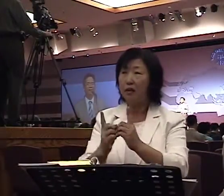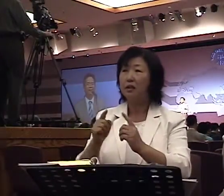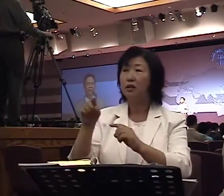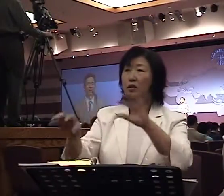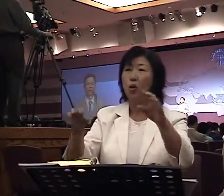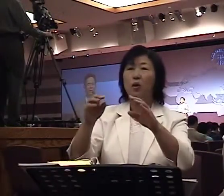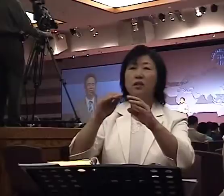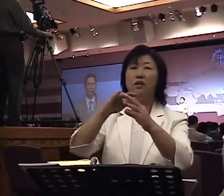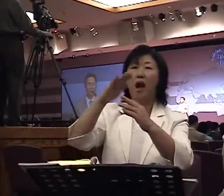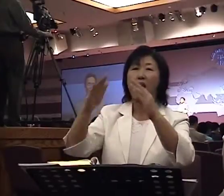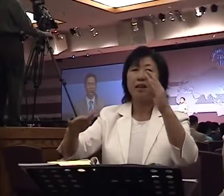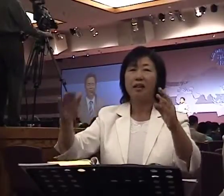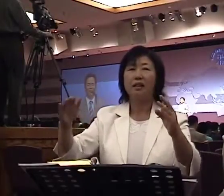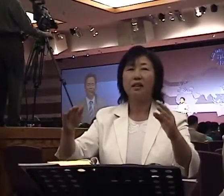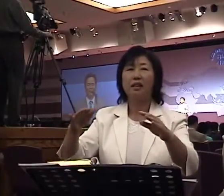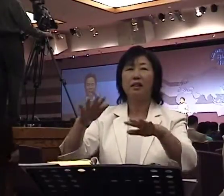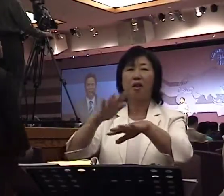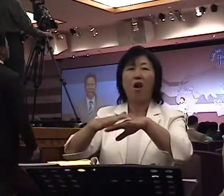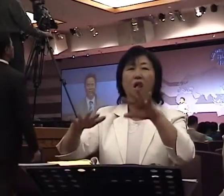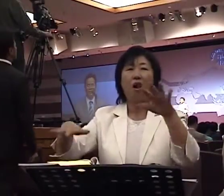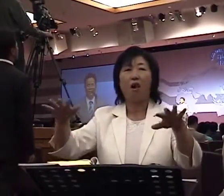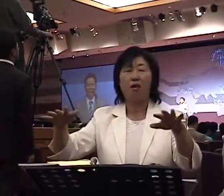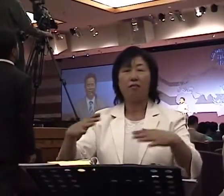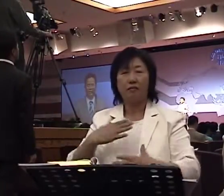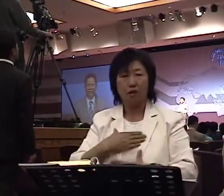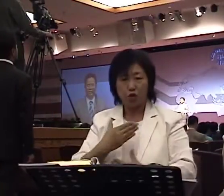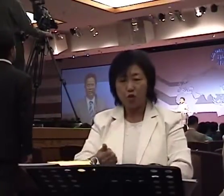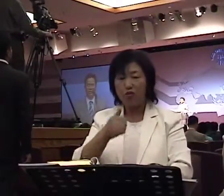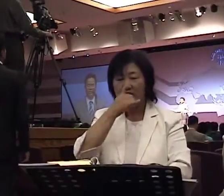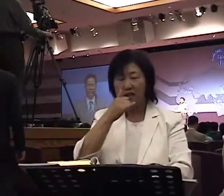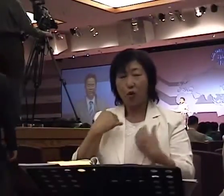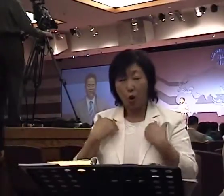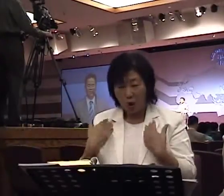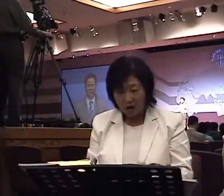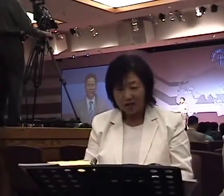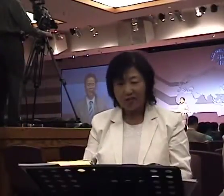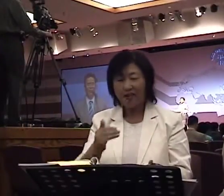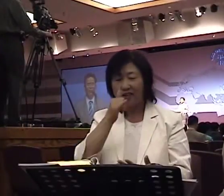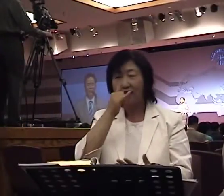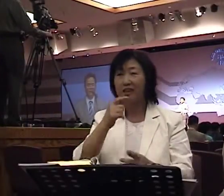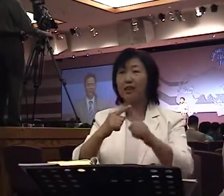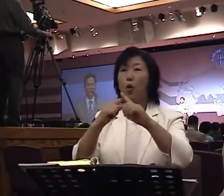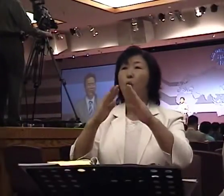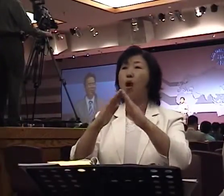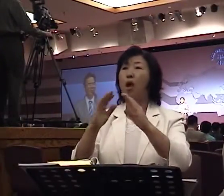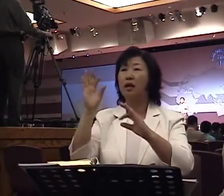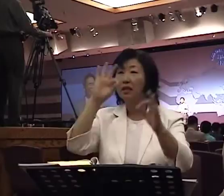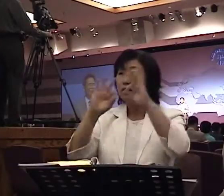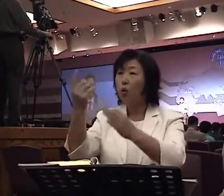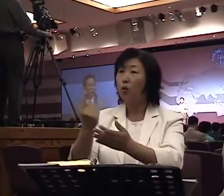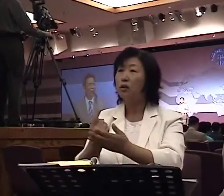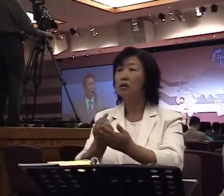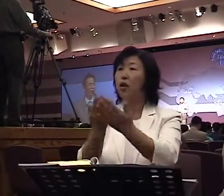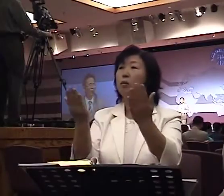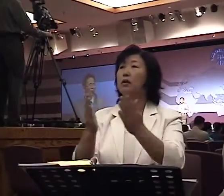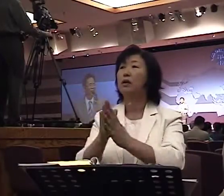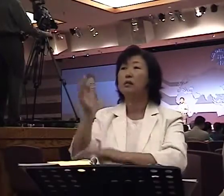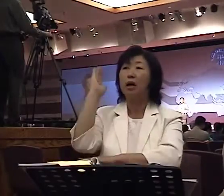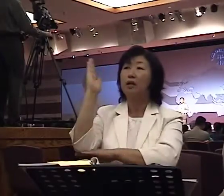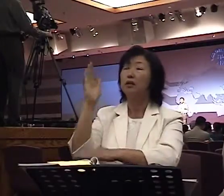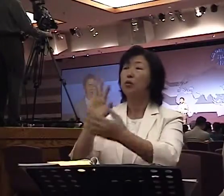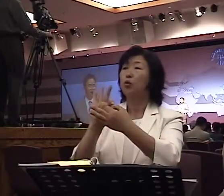안식과 또 쉼이 있기를 바라고요. 오늘 성전을 찾아오신 우리 여러분들께는 말씀을